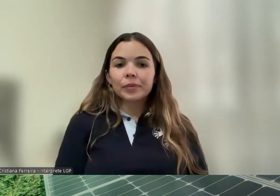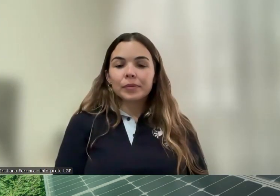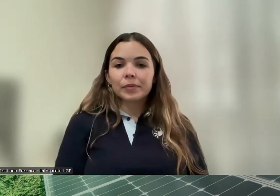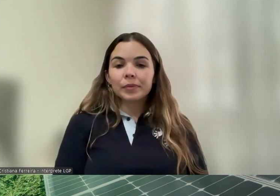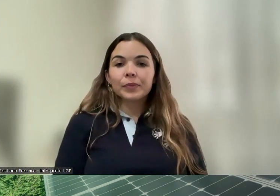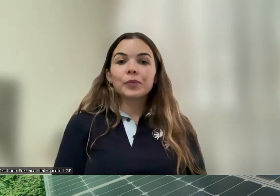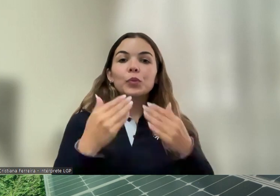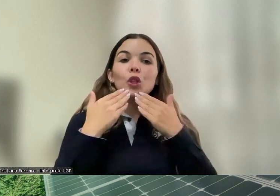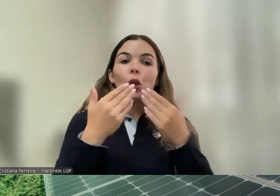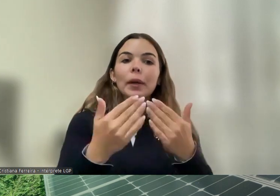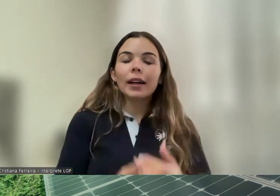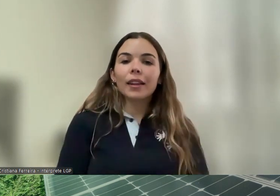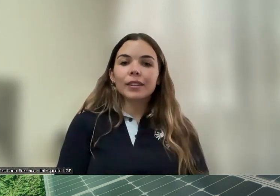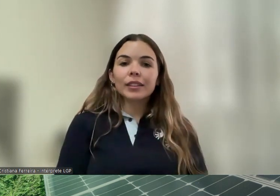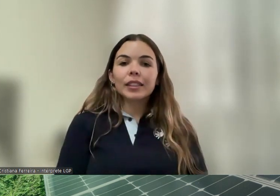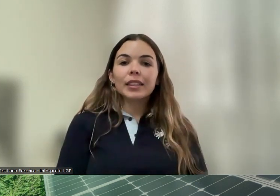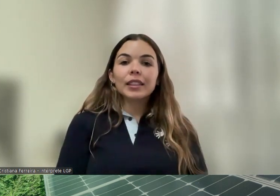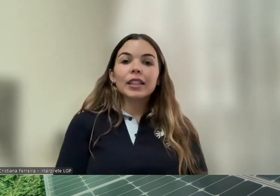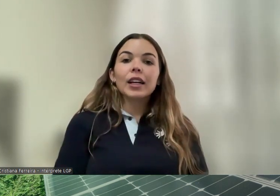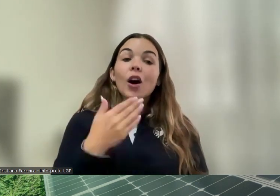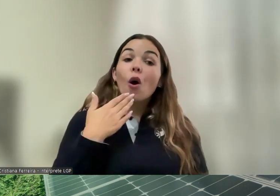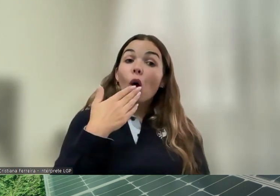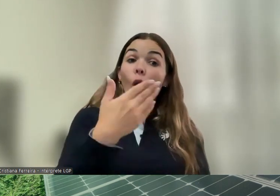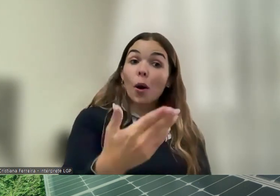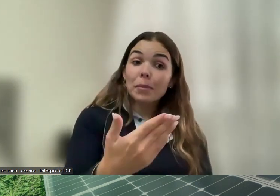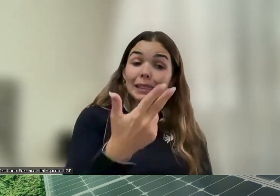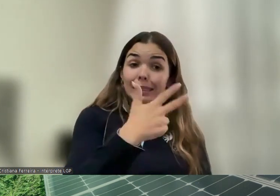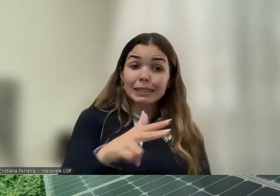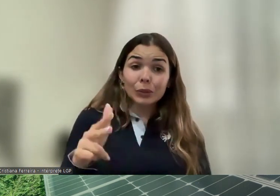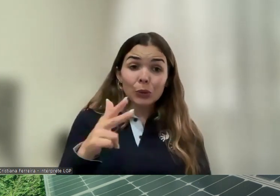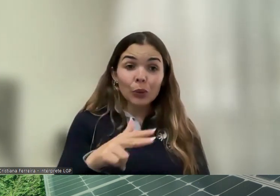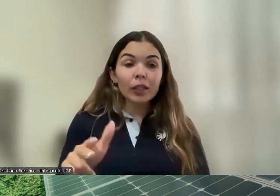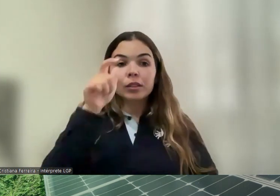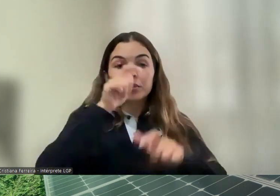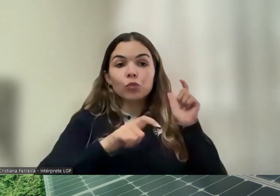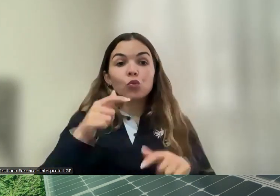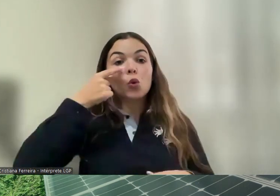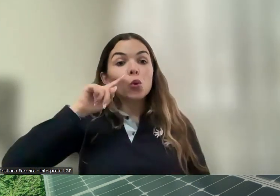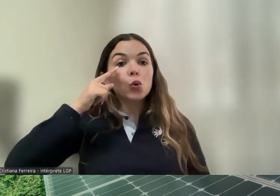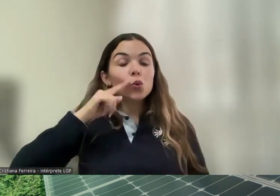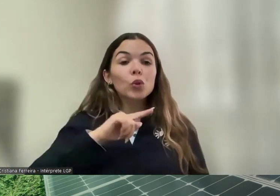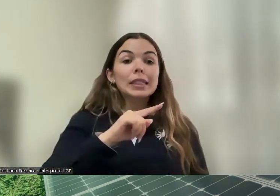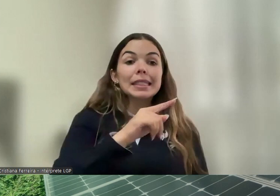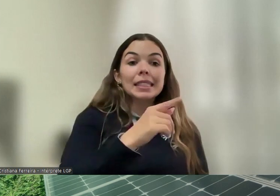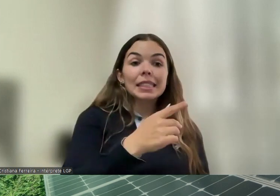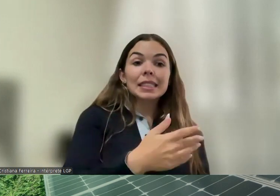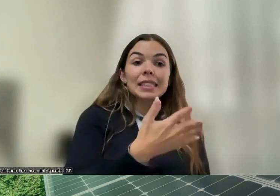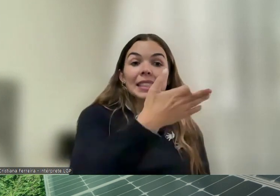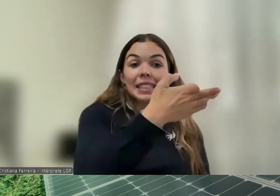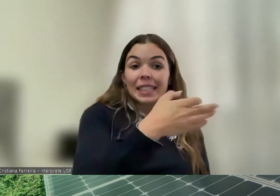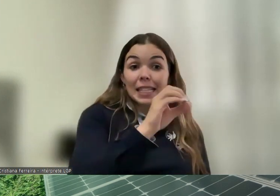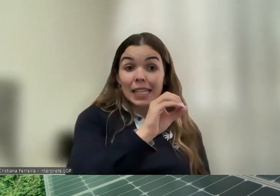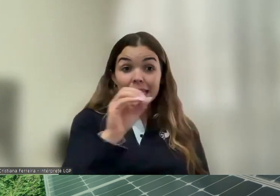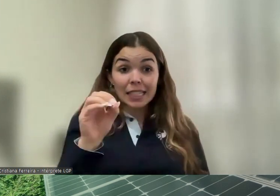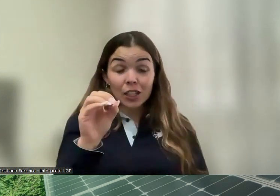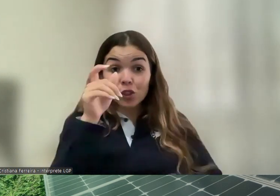Muito obrigada. Obrigada às centenas de pessoas que assistiram a este webinar. Foram cerca de 7 centenas de participantes em